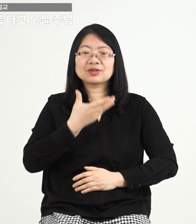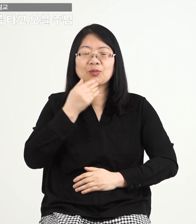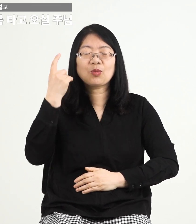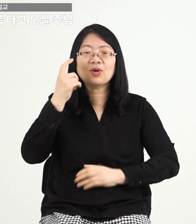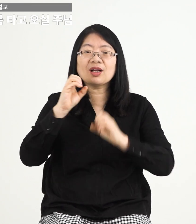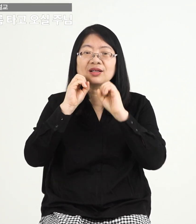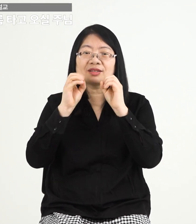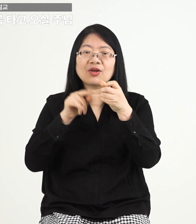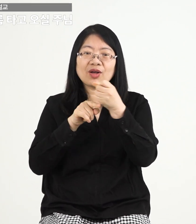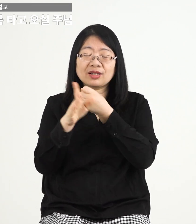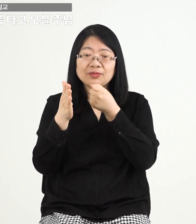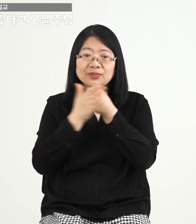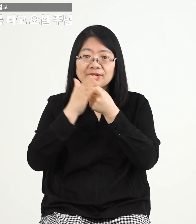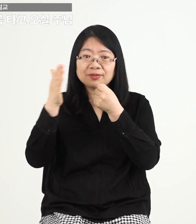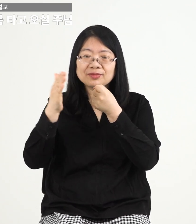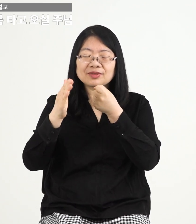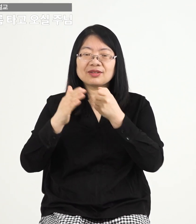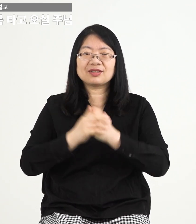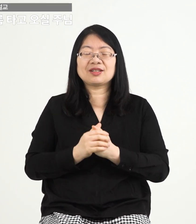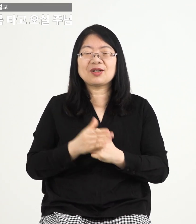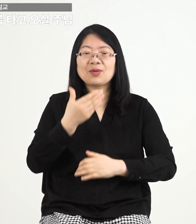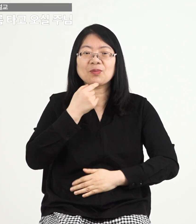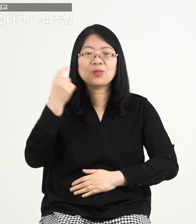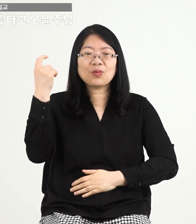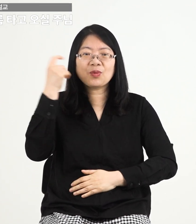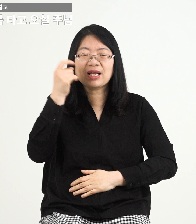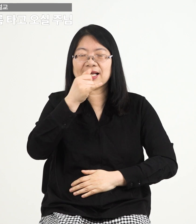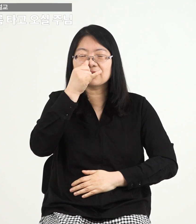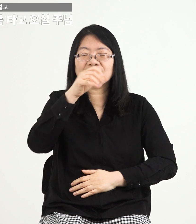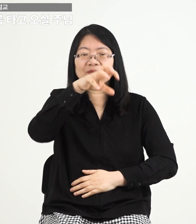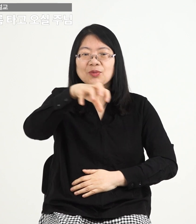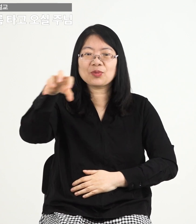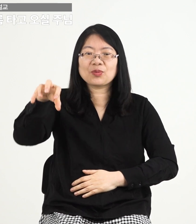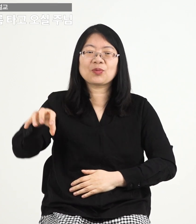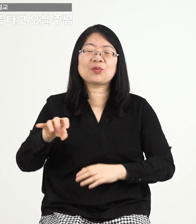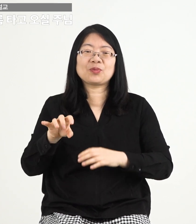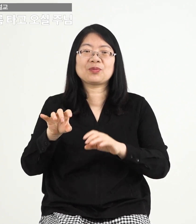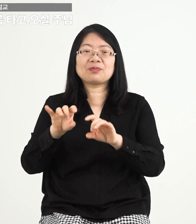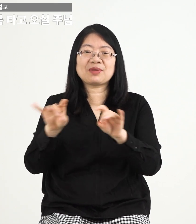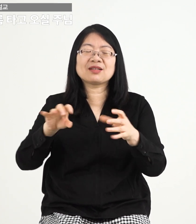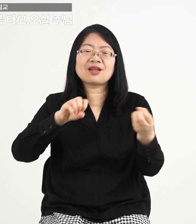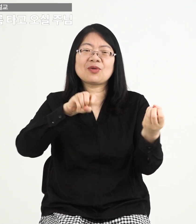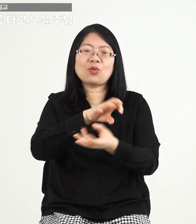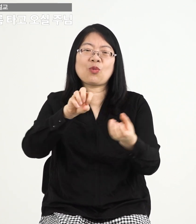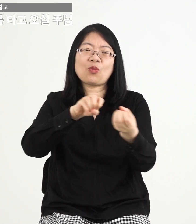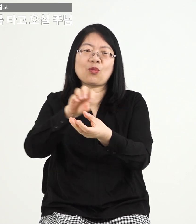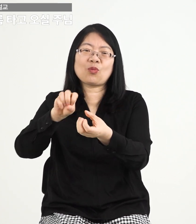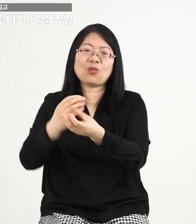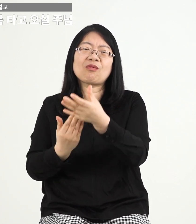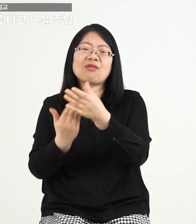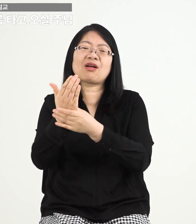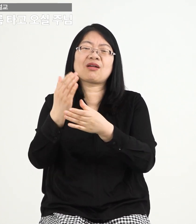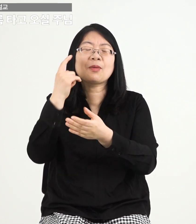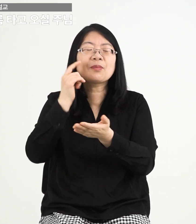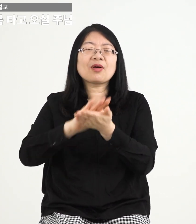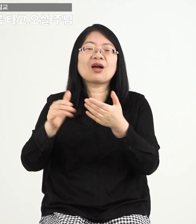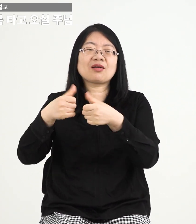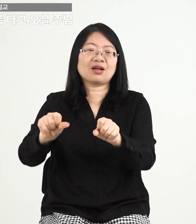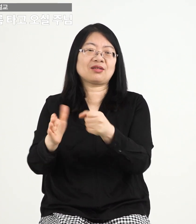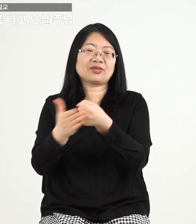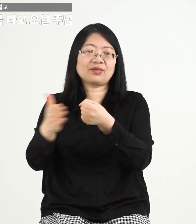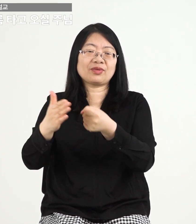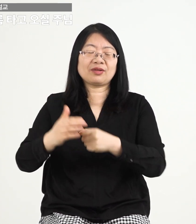복음을 전한 까닭으로 이 복음이 들어가는 곳마다 소요가 일어났기 때문입니다. 아,